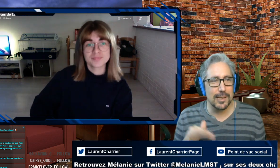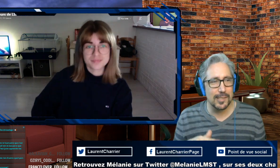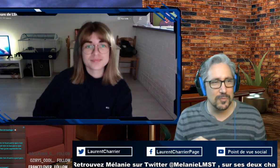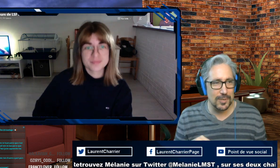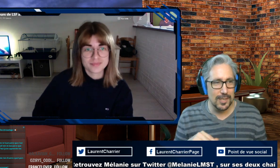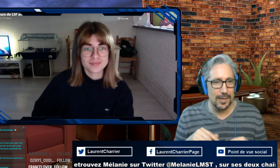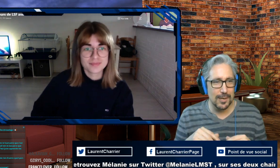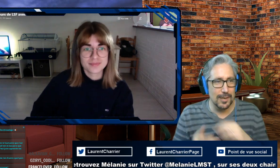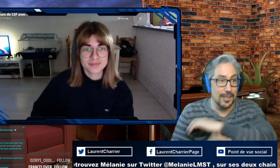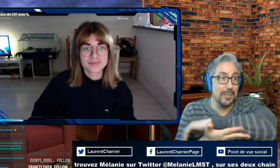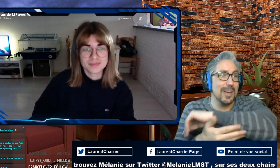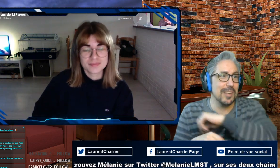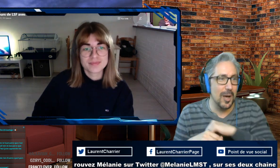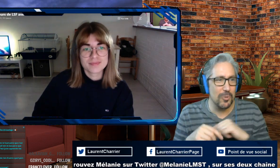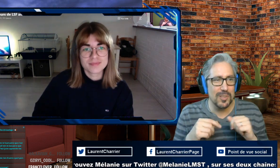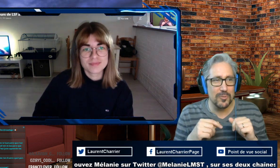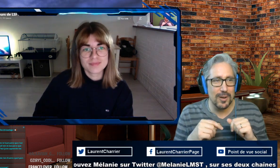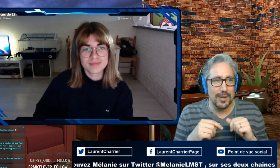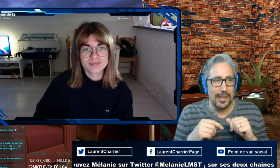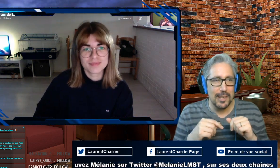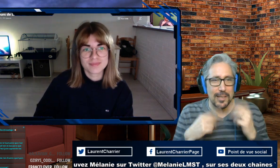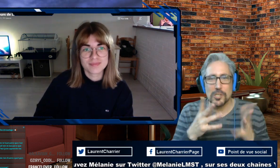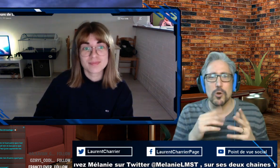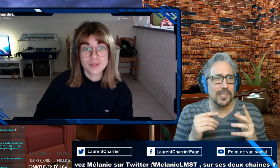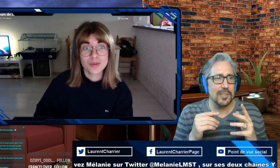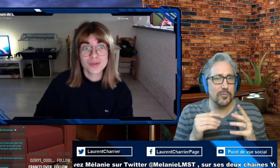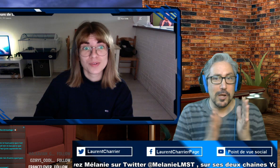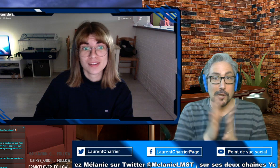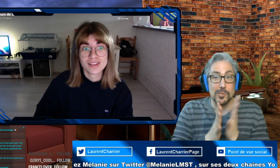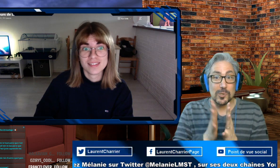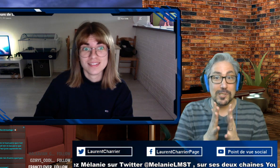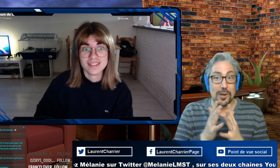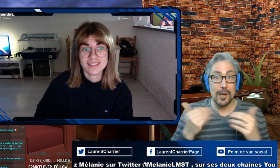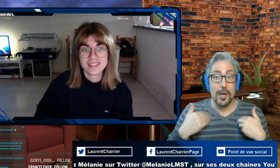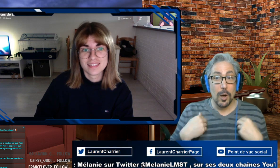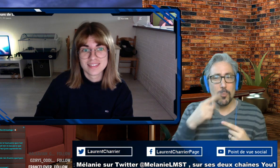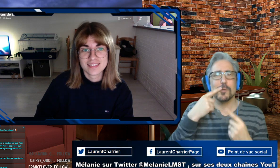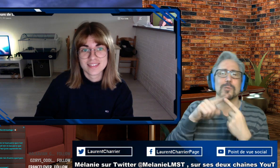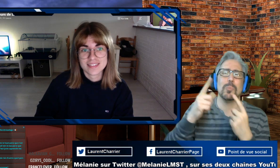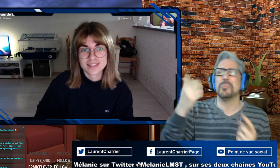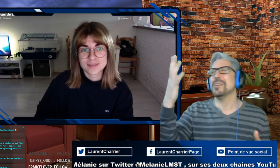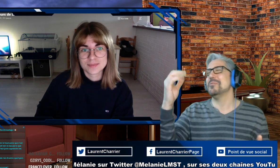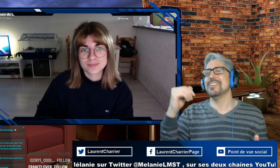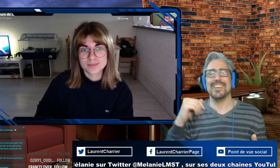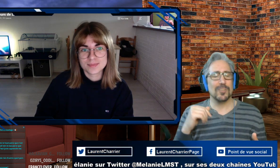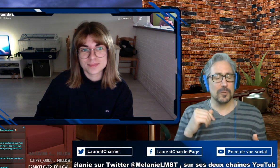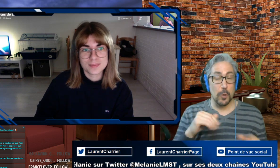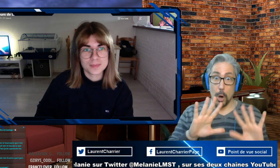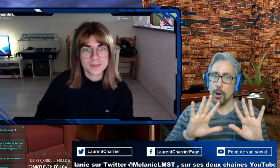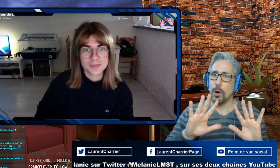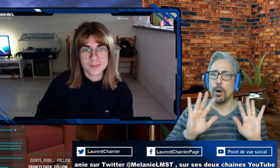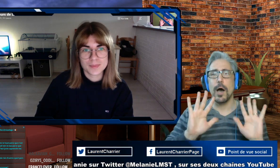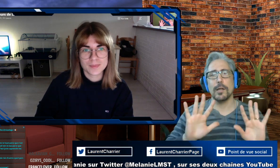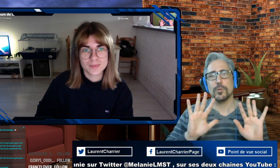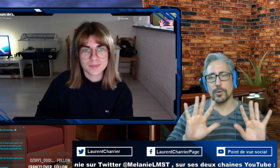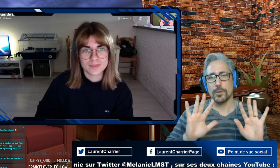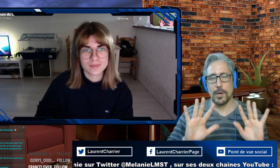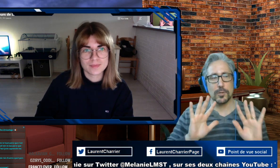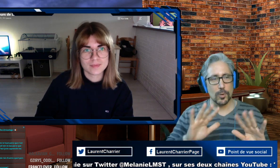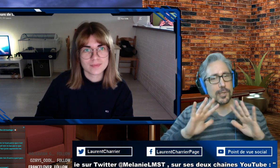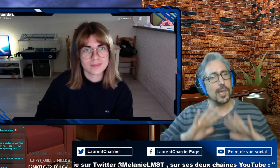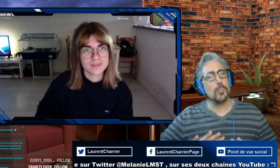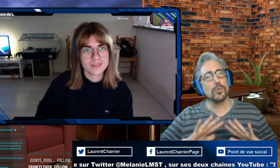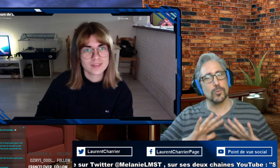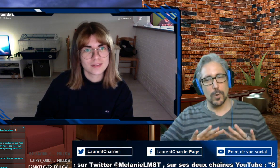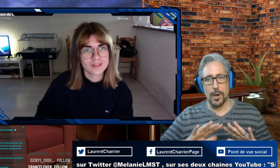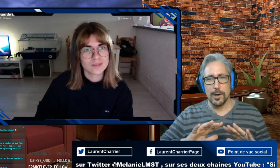ils connaissent la LSF, donc ils m'aident un peu des fois. Et je leur dis des fois, ce signe-là, moi, c'est mon préféré et tout. Ils font, oh,